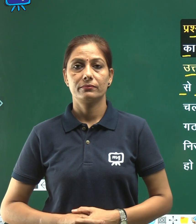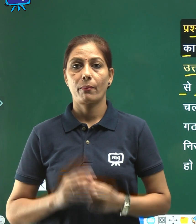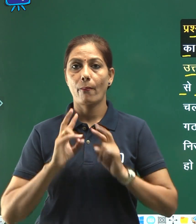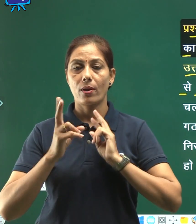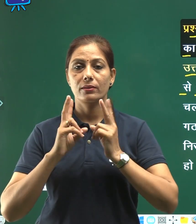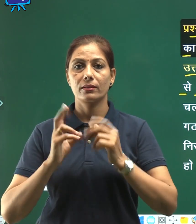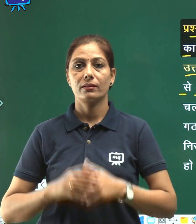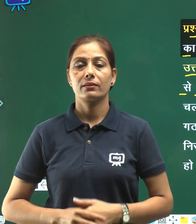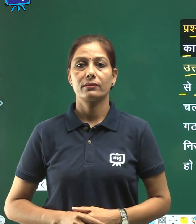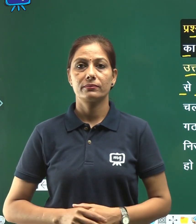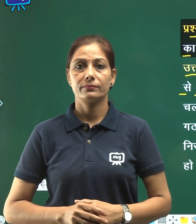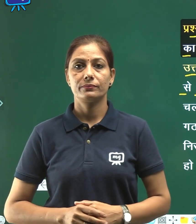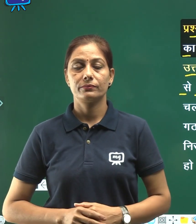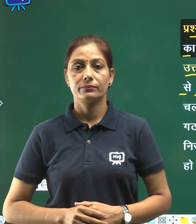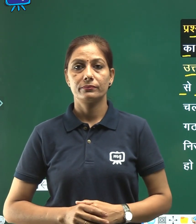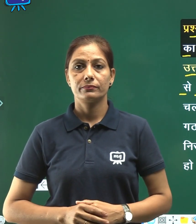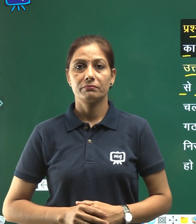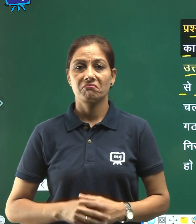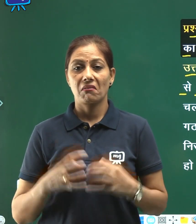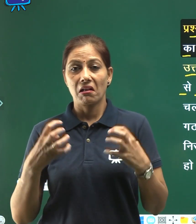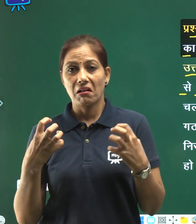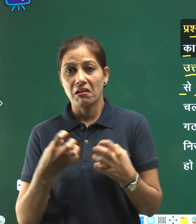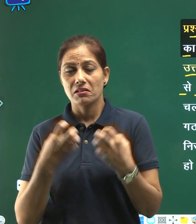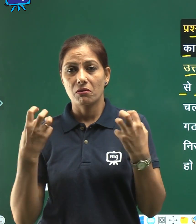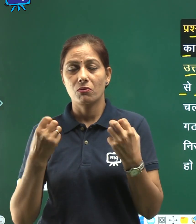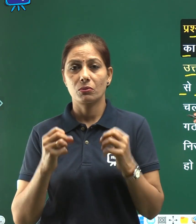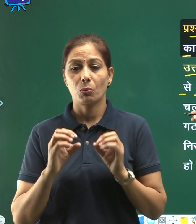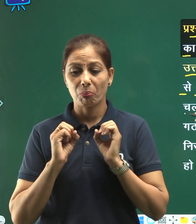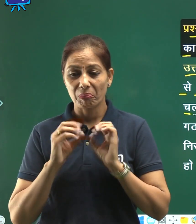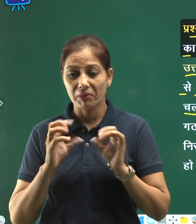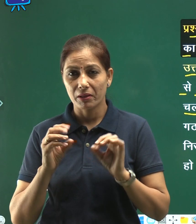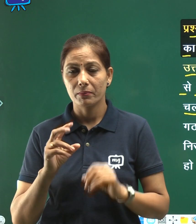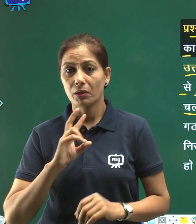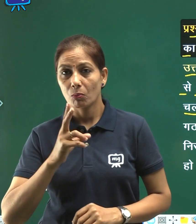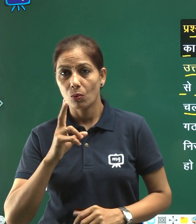बात की कसावट व पैनापन